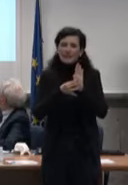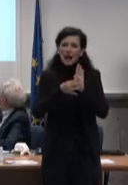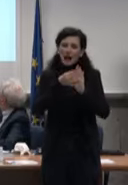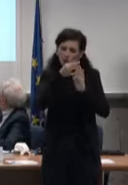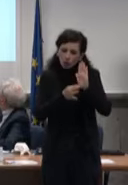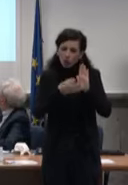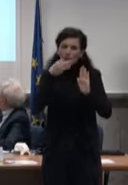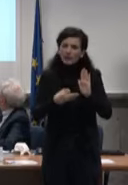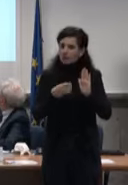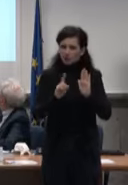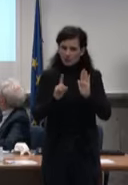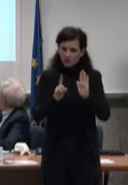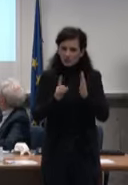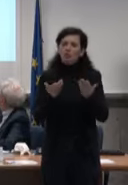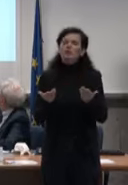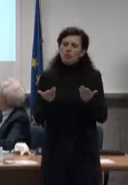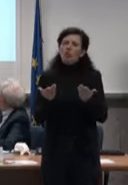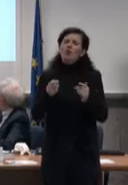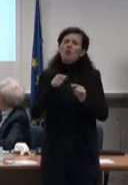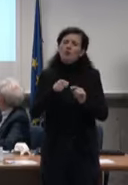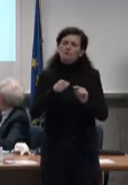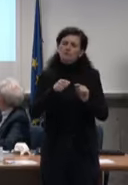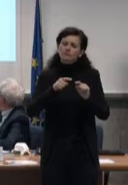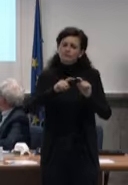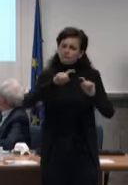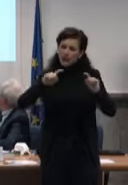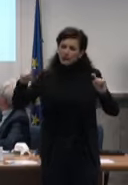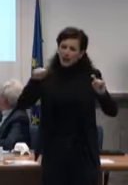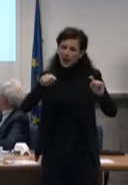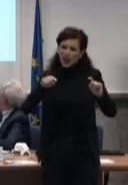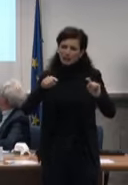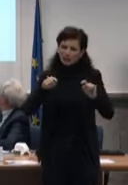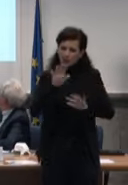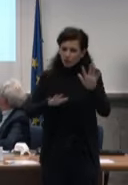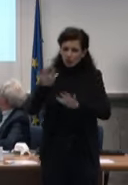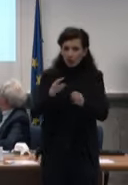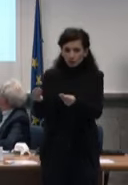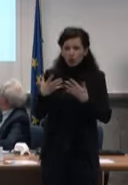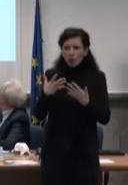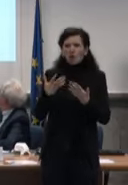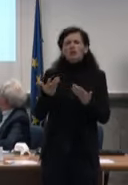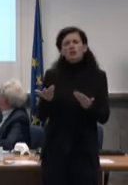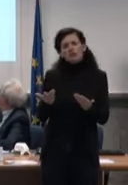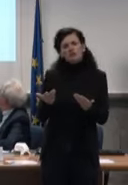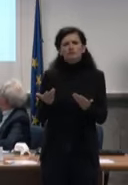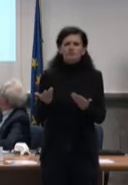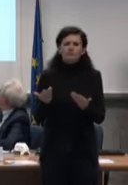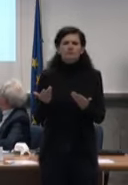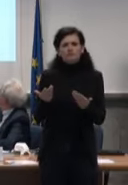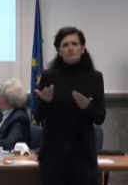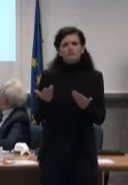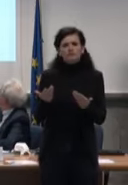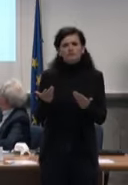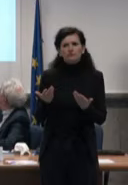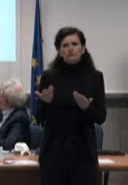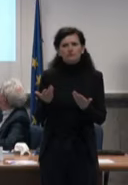probabilmente questa incisiva è legata anche più a un ritardo di trasmissione però come vedete in qualche modo ci troviamo in una situazione in